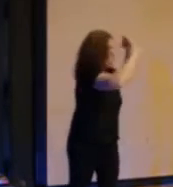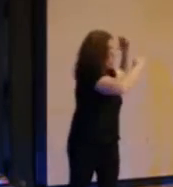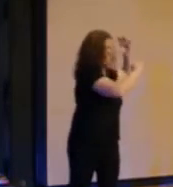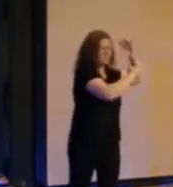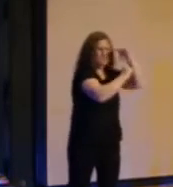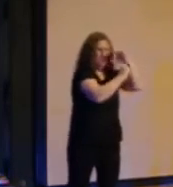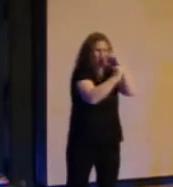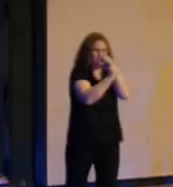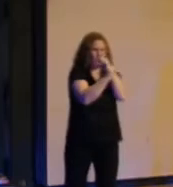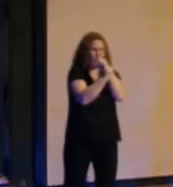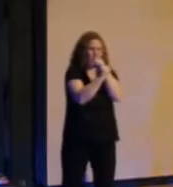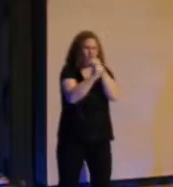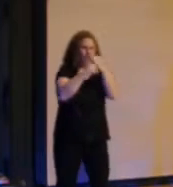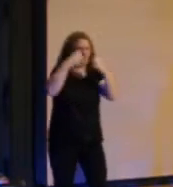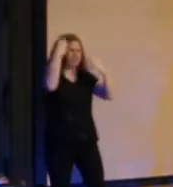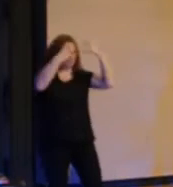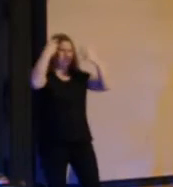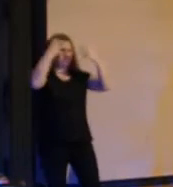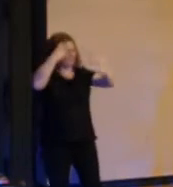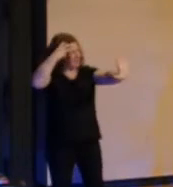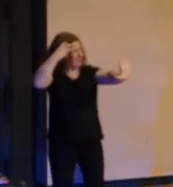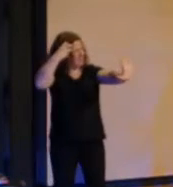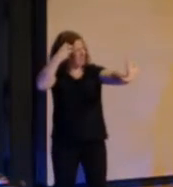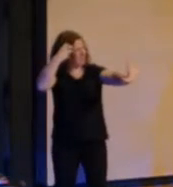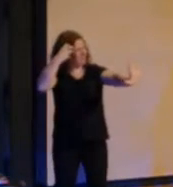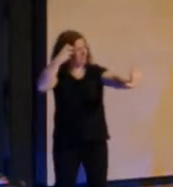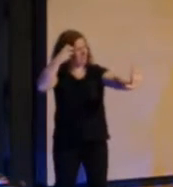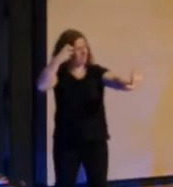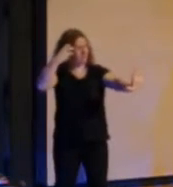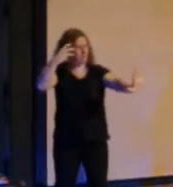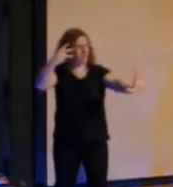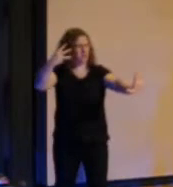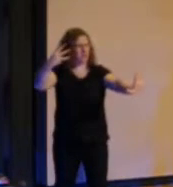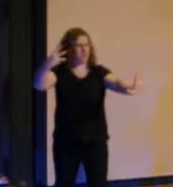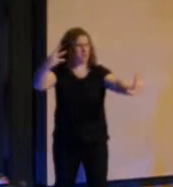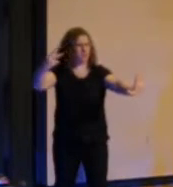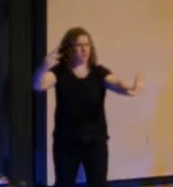se desvaneciera esa pesadilla.